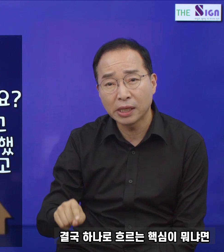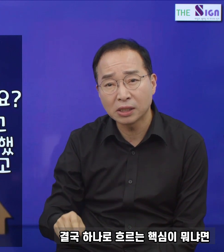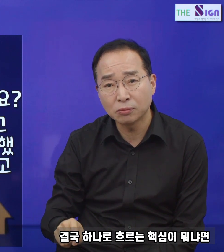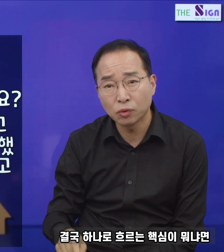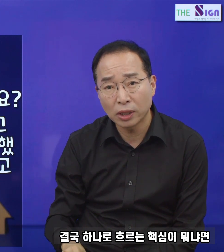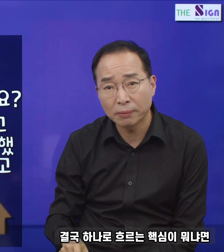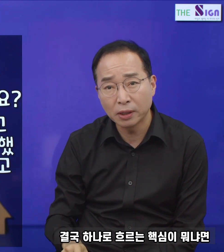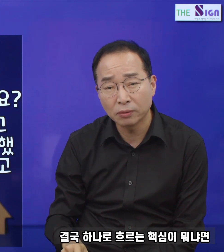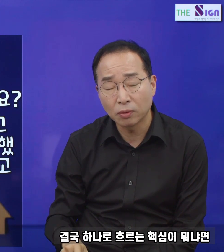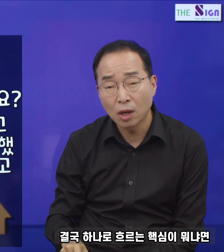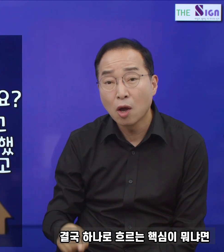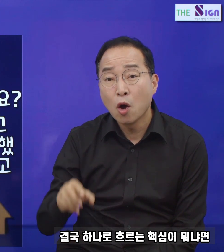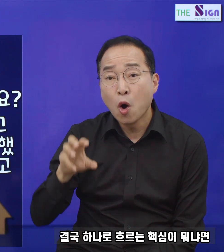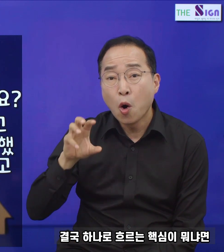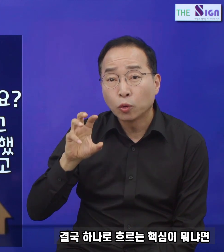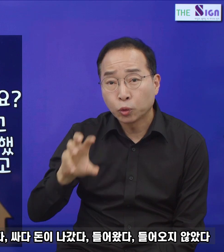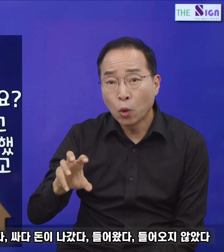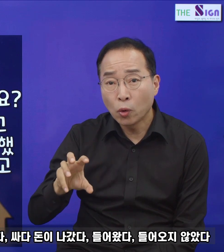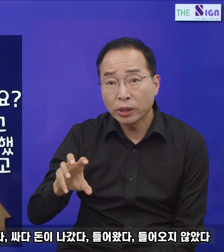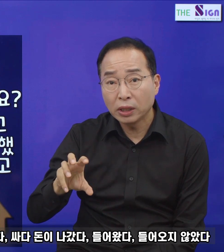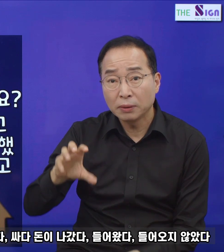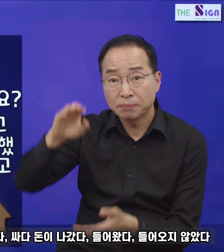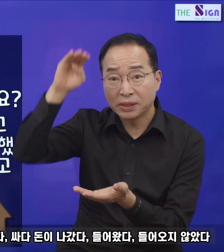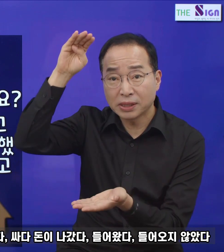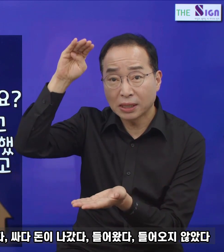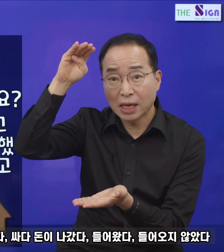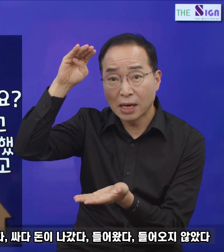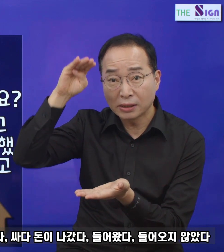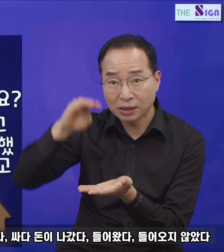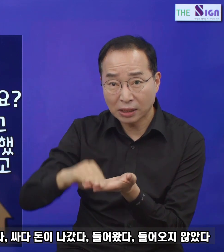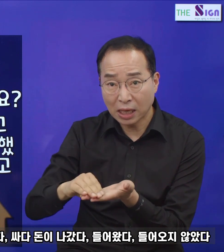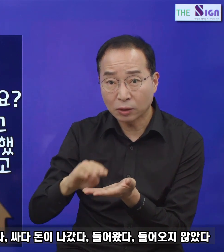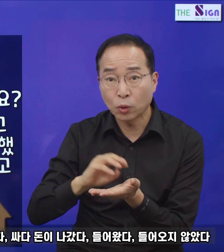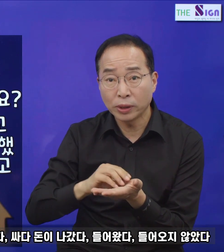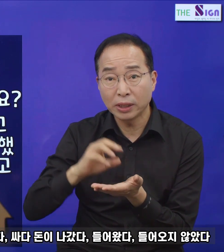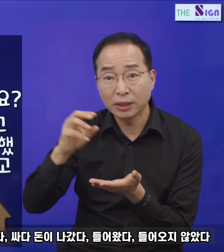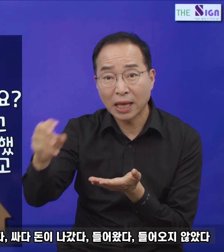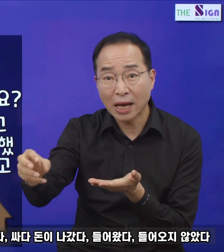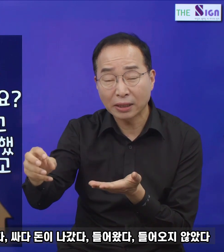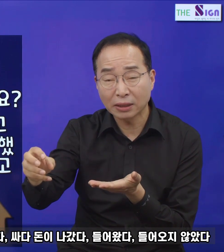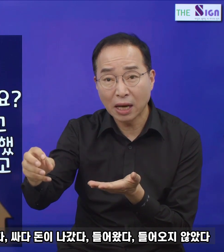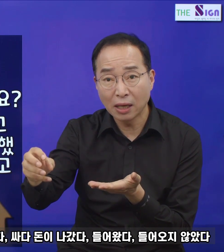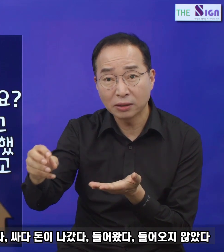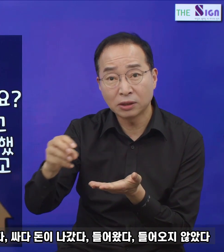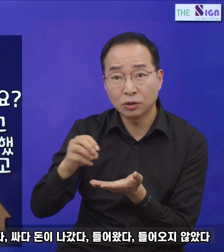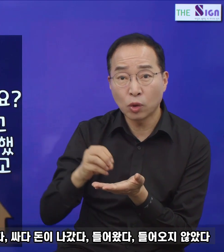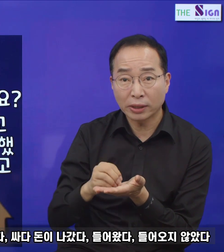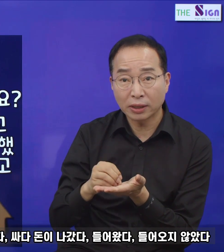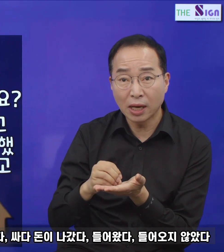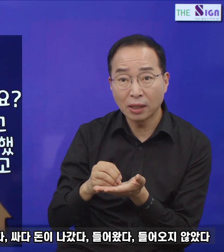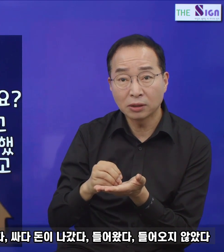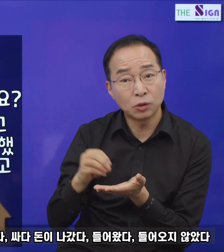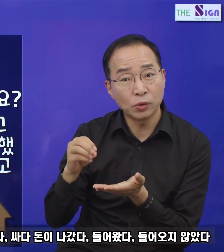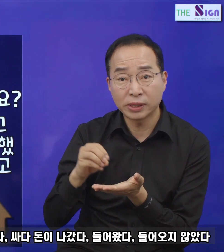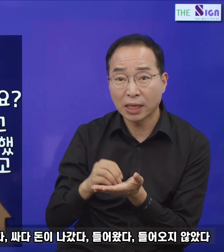핵심은 뭐냐면은 돈이 비싸다, 싸다, 돈이 나갔다, 들어왔다, 들어오지